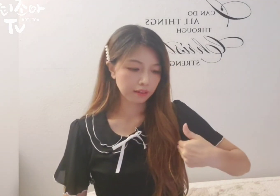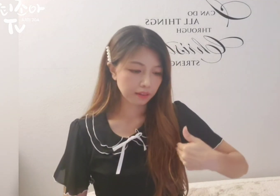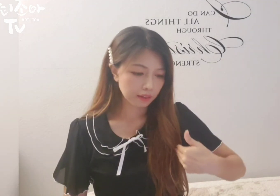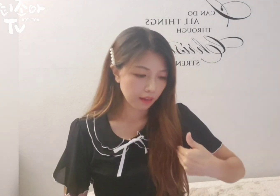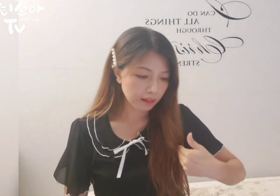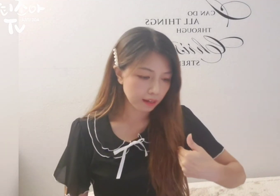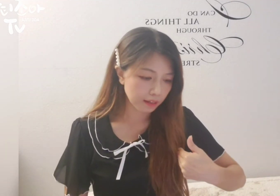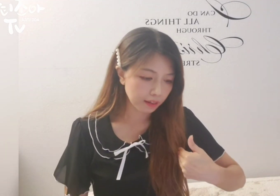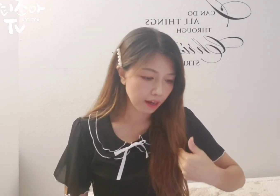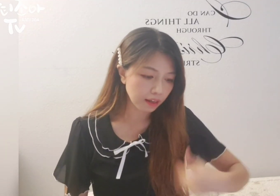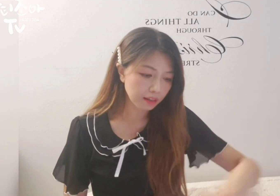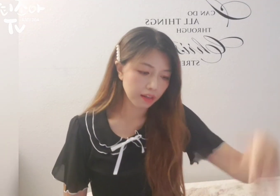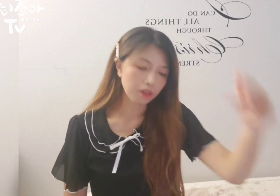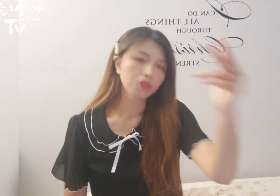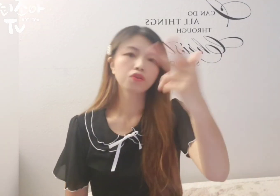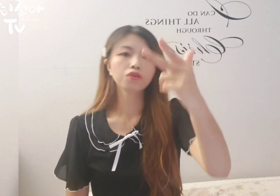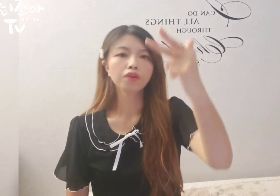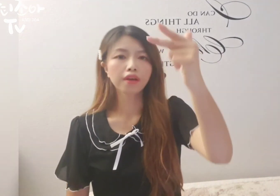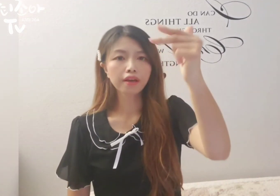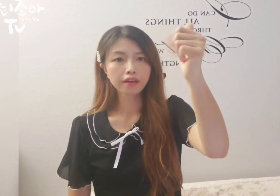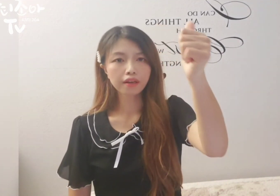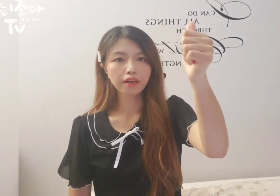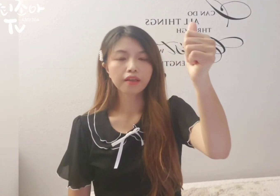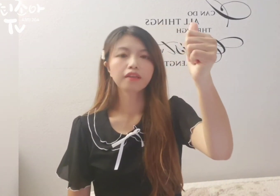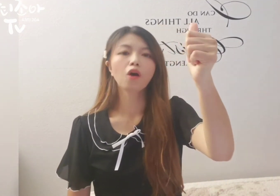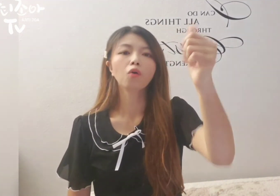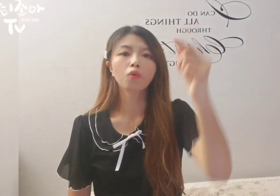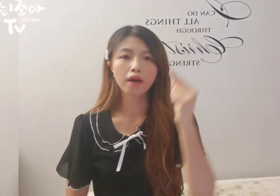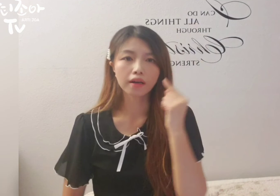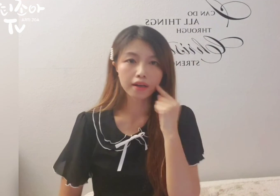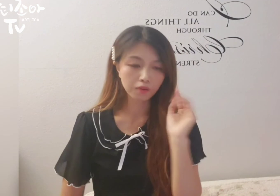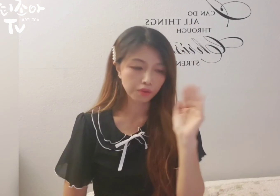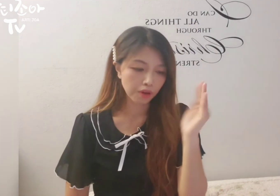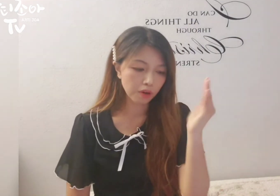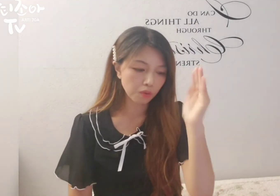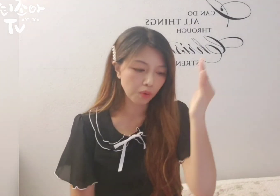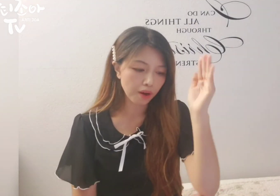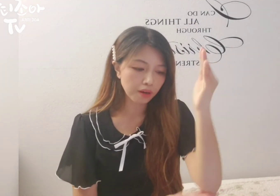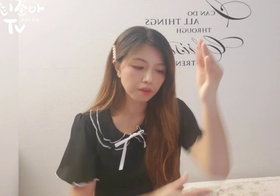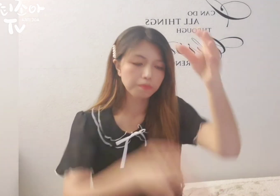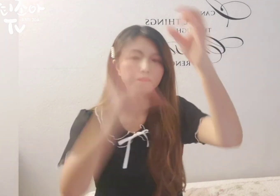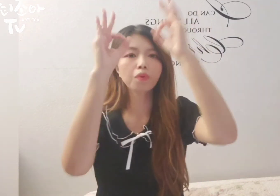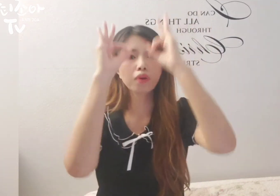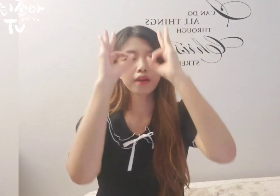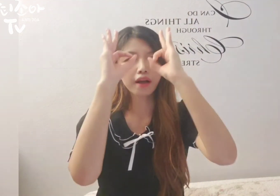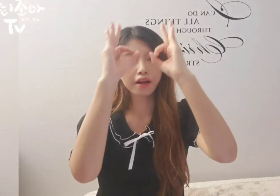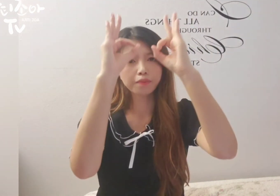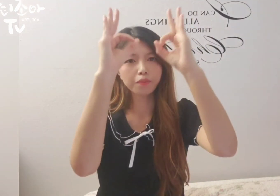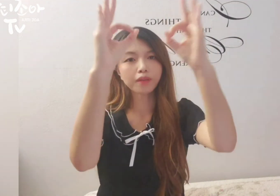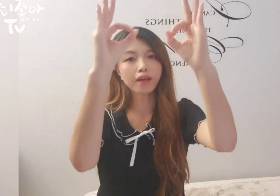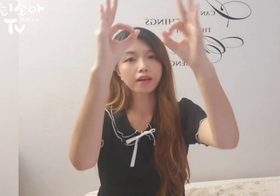하늘 가득한 주의 영광 아까 했고요 영광 보리라 보다